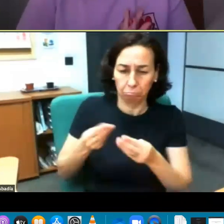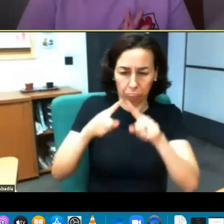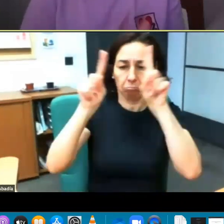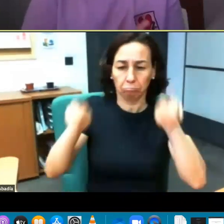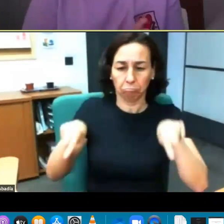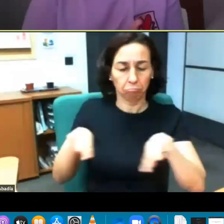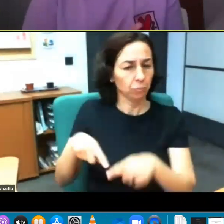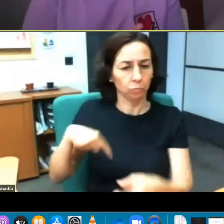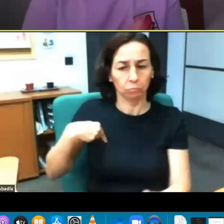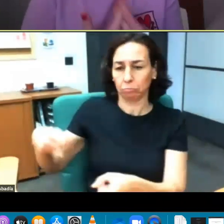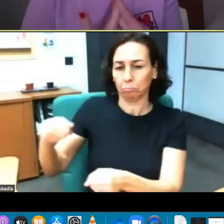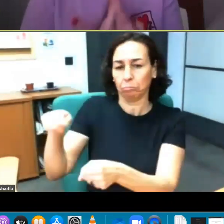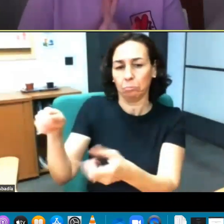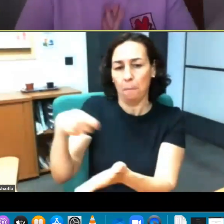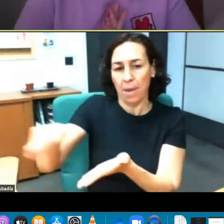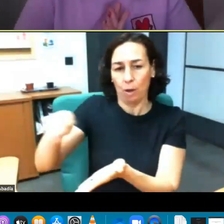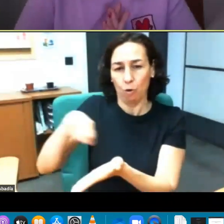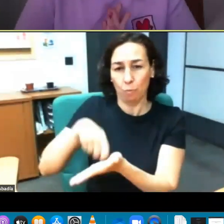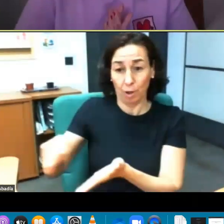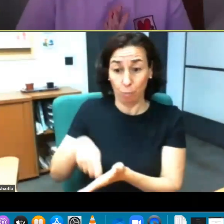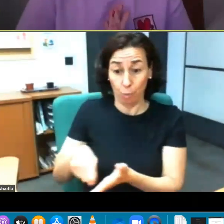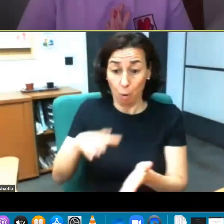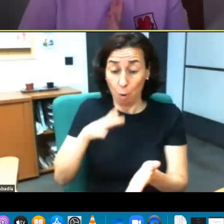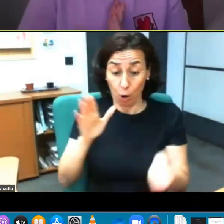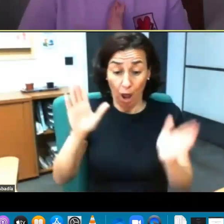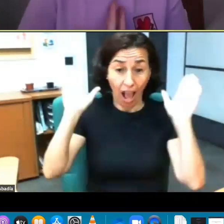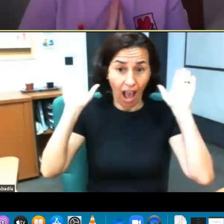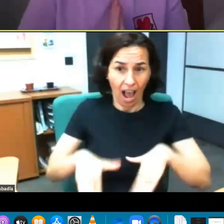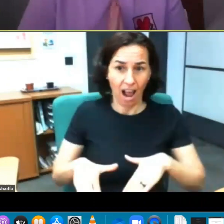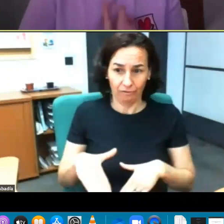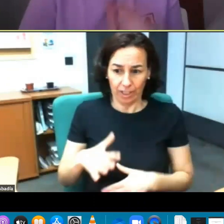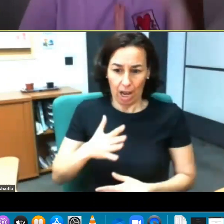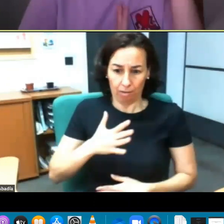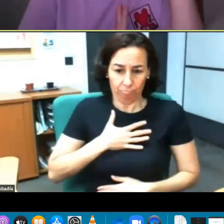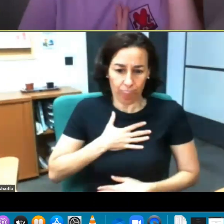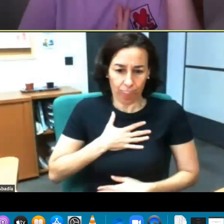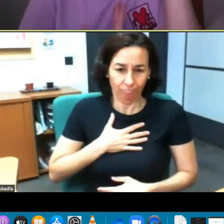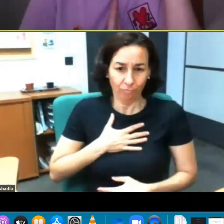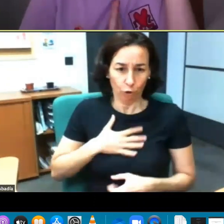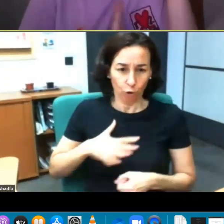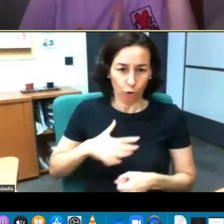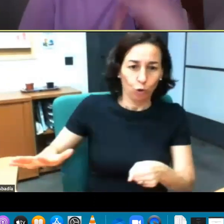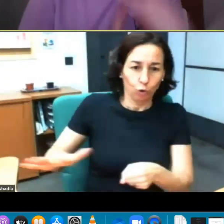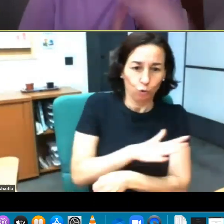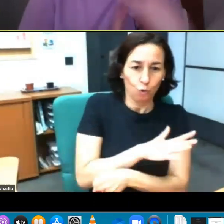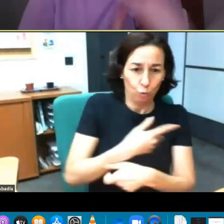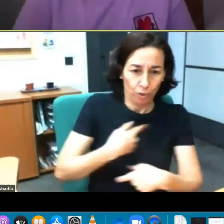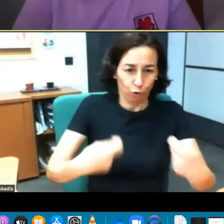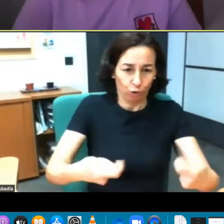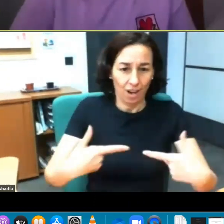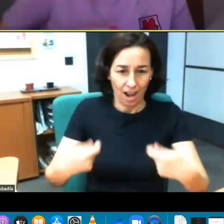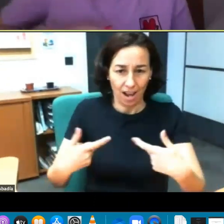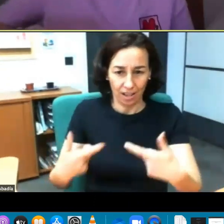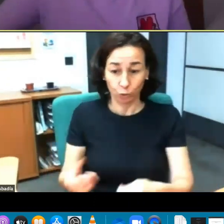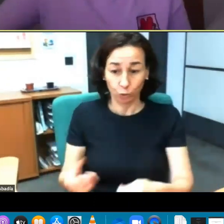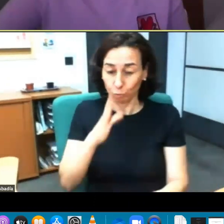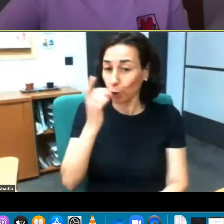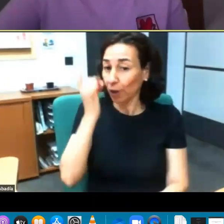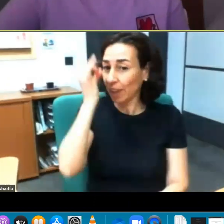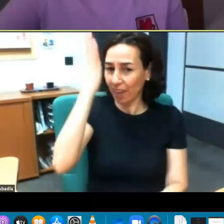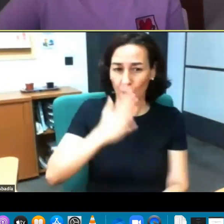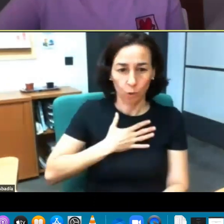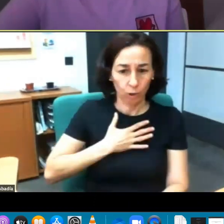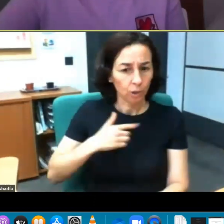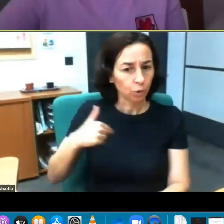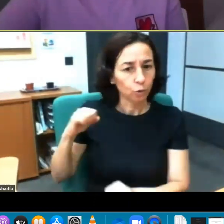importe, ya que al final es algo que corre de parte de FEDER y que es idea nuestra y que siempre vamos a respaldar